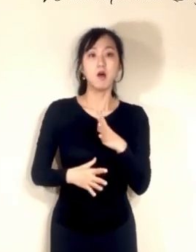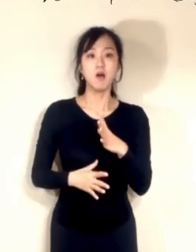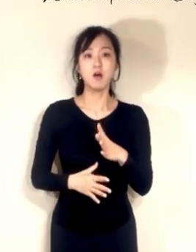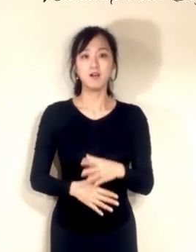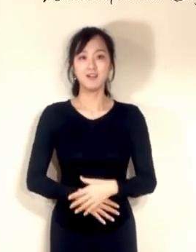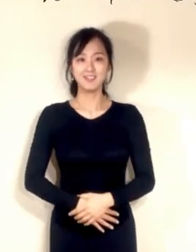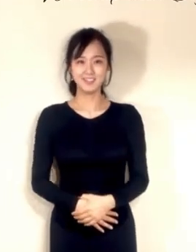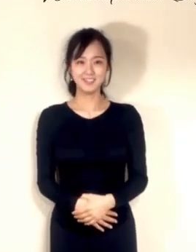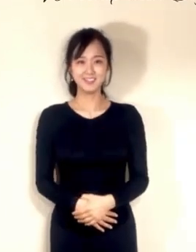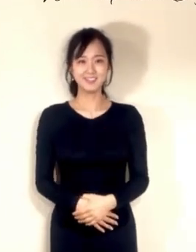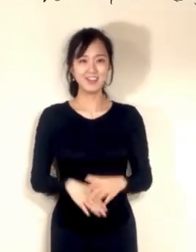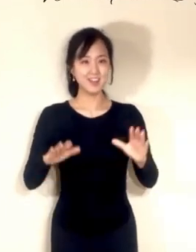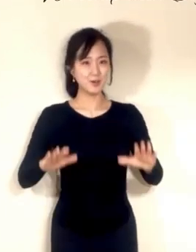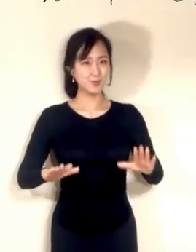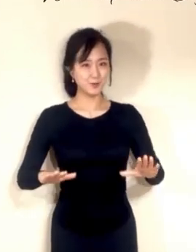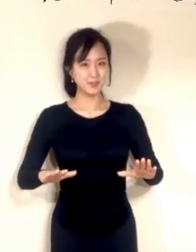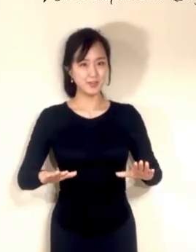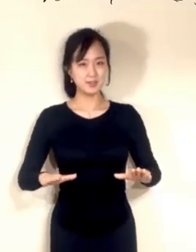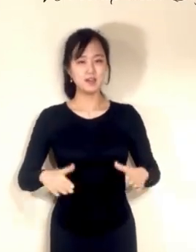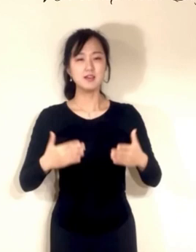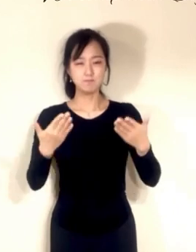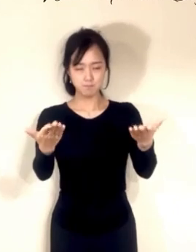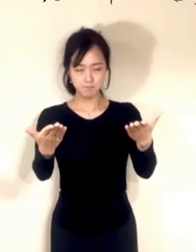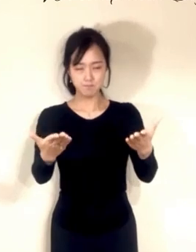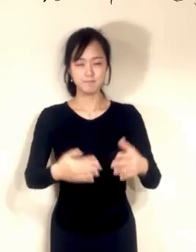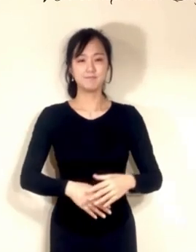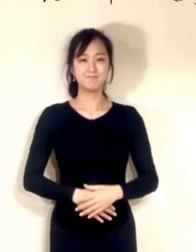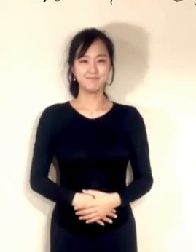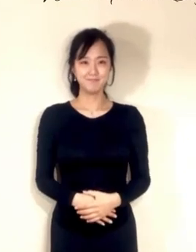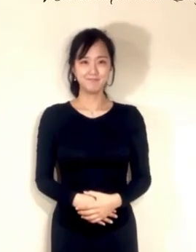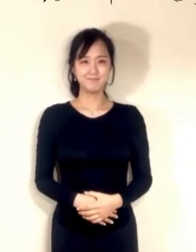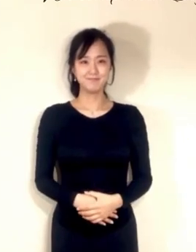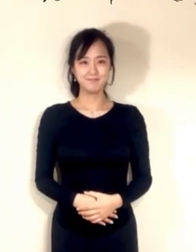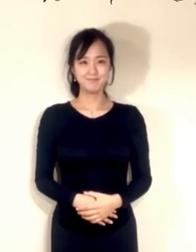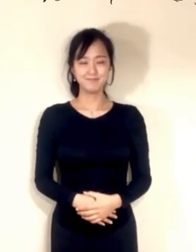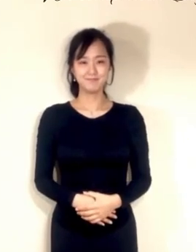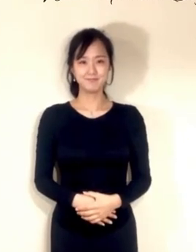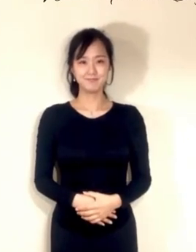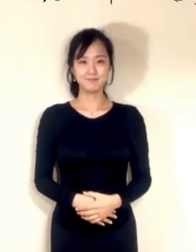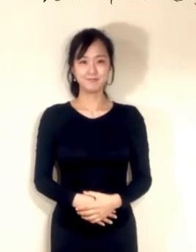수 없는 기가 막힌 진리를 제가 오늘 공개하려고 합니다.